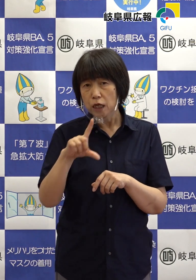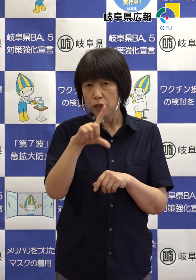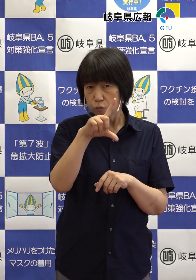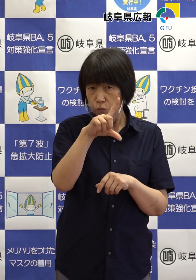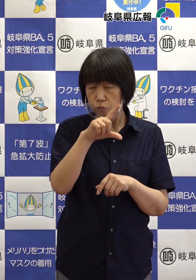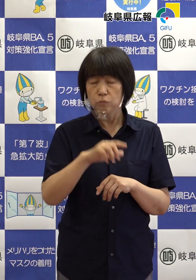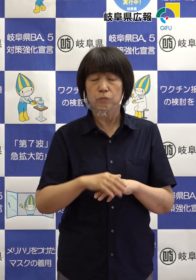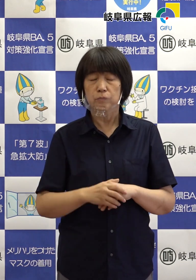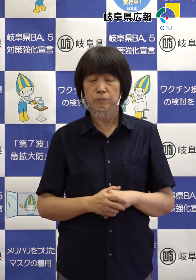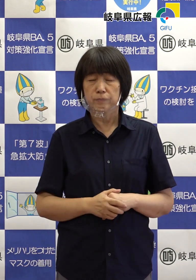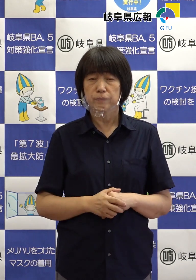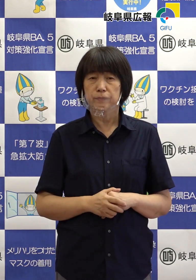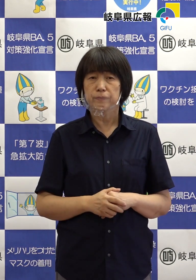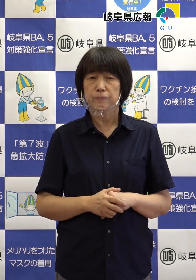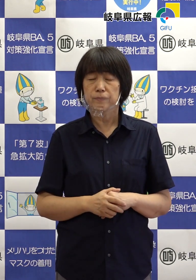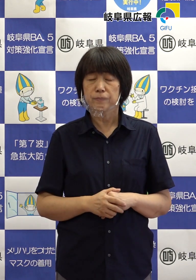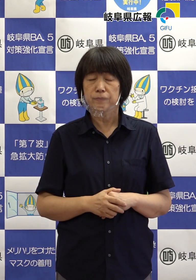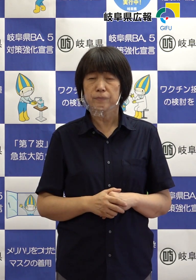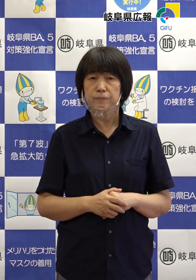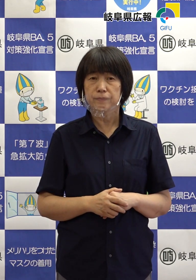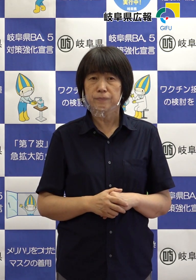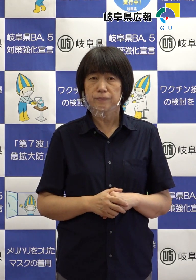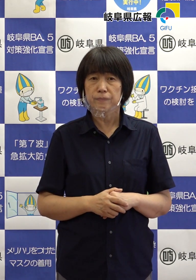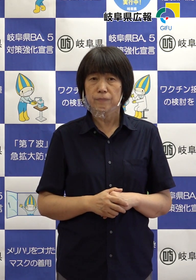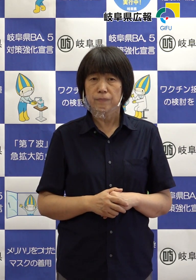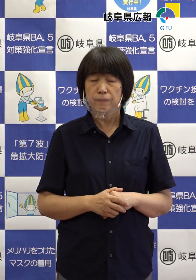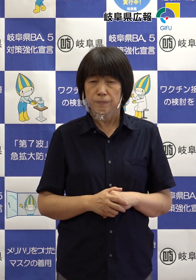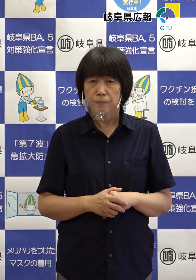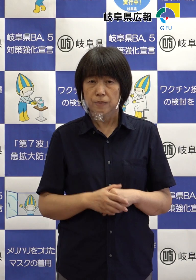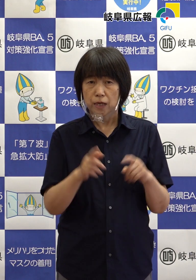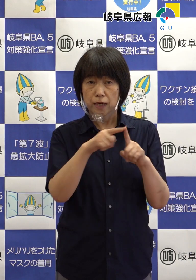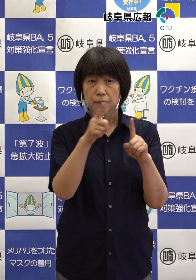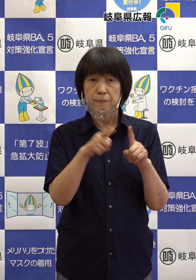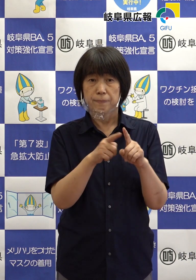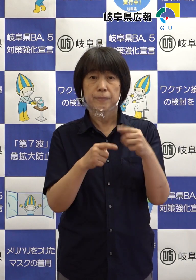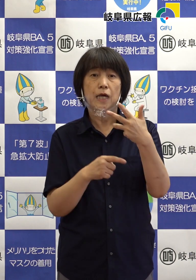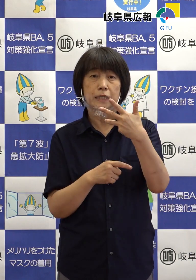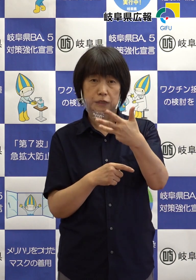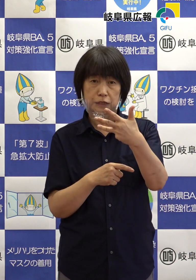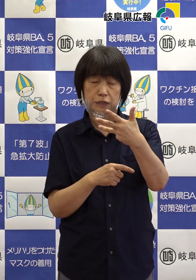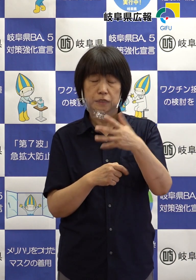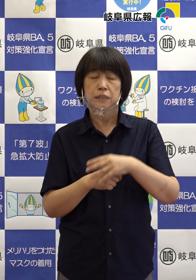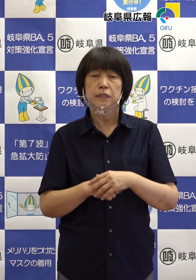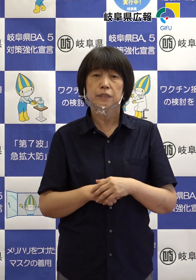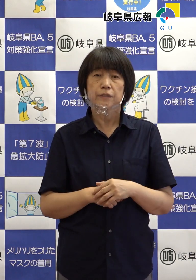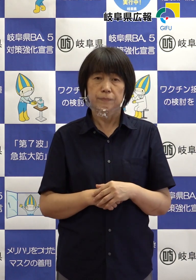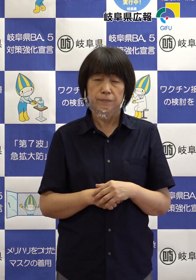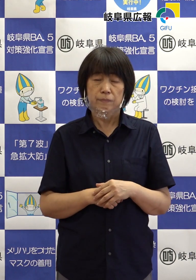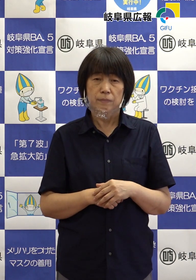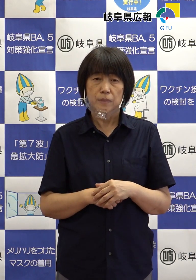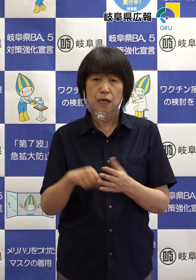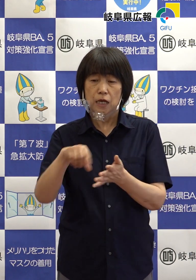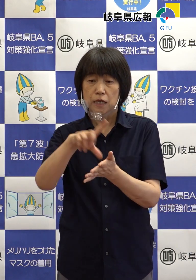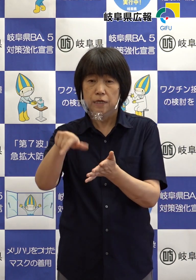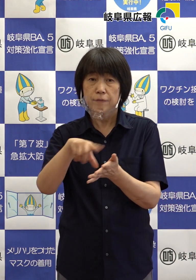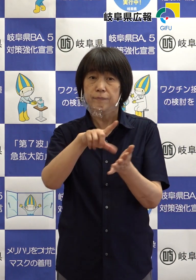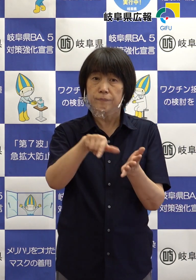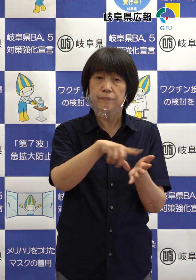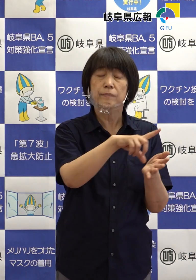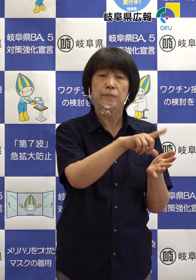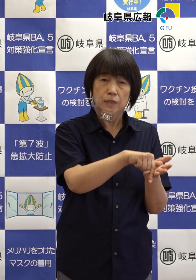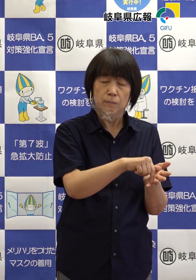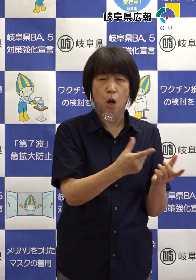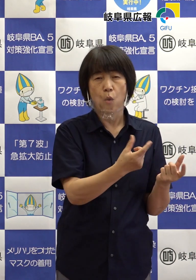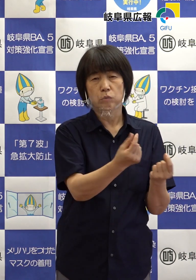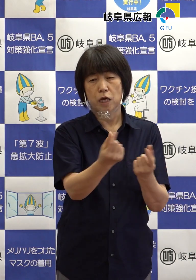ますそれからへチング初ペー子ですがこれも各権益まんべんなく